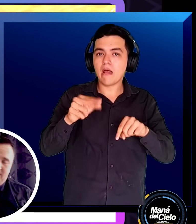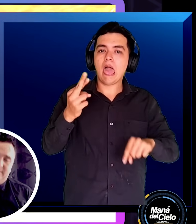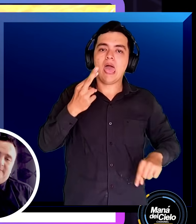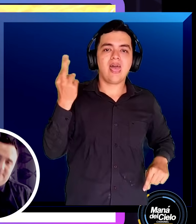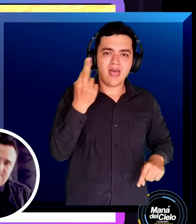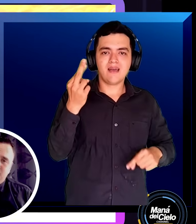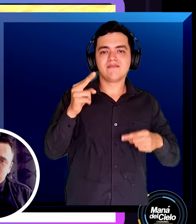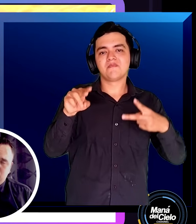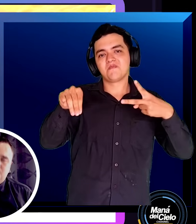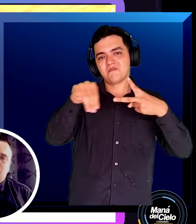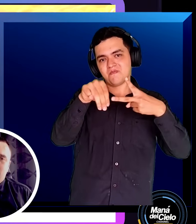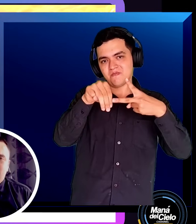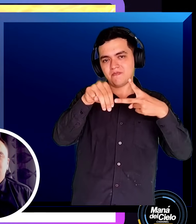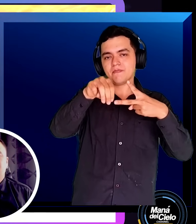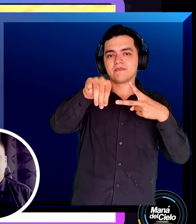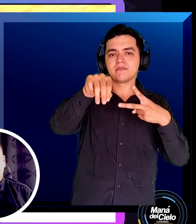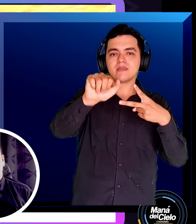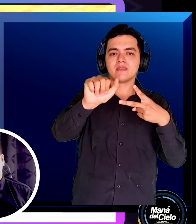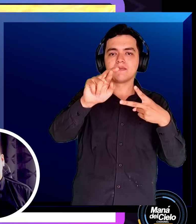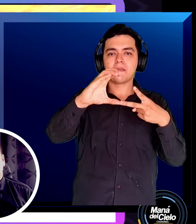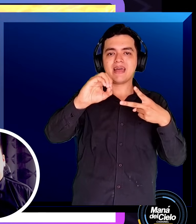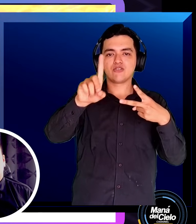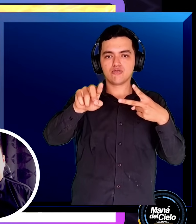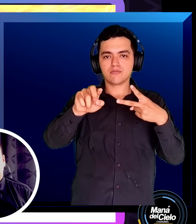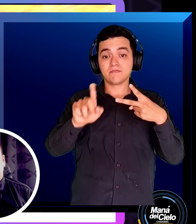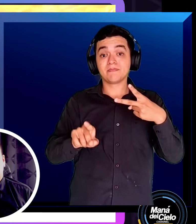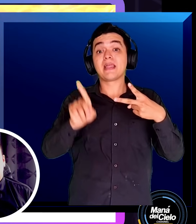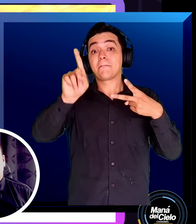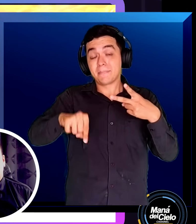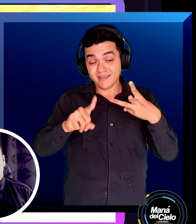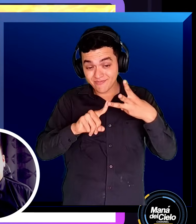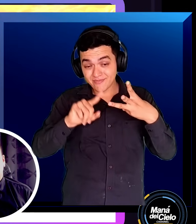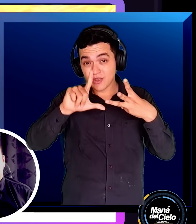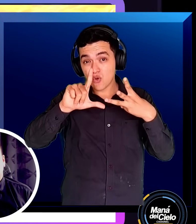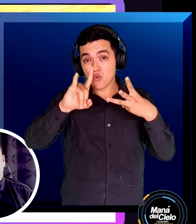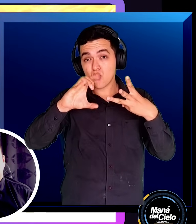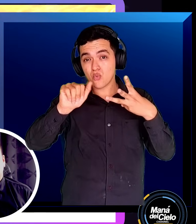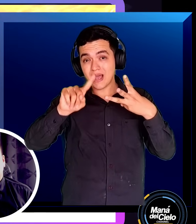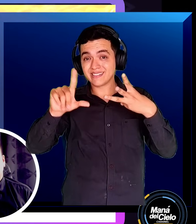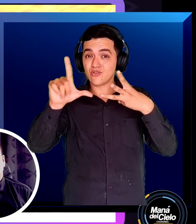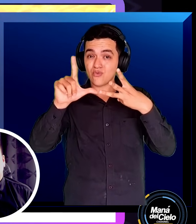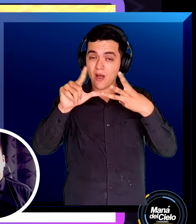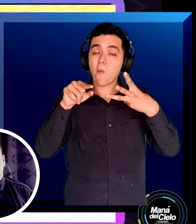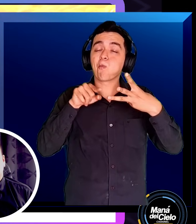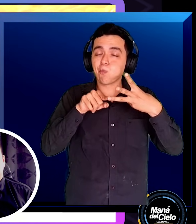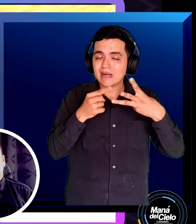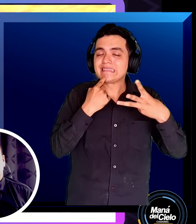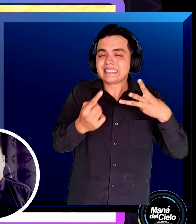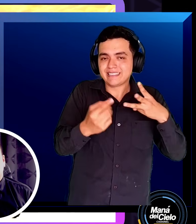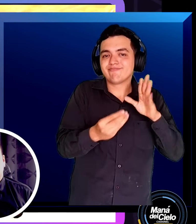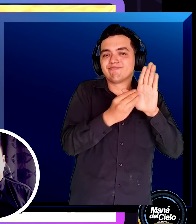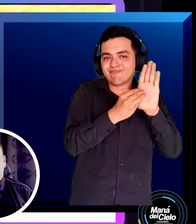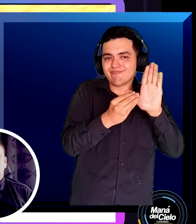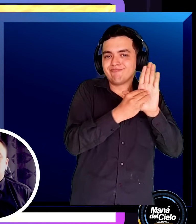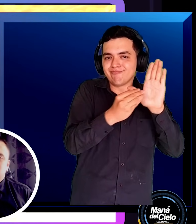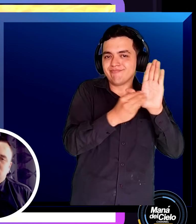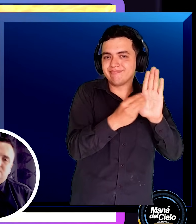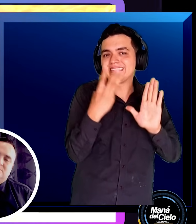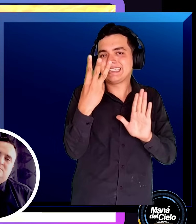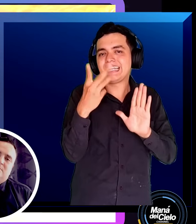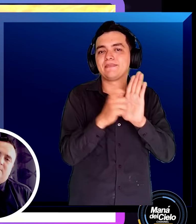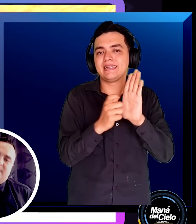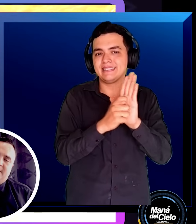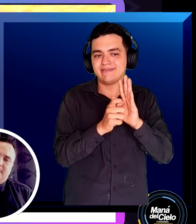y encontró los cambistas, los negociantes, las palomas,